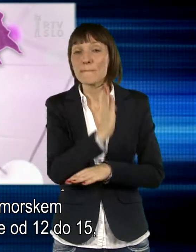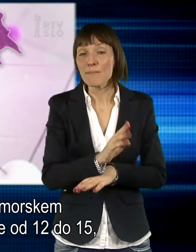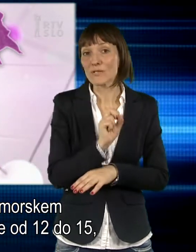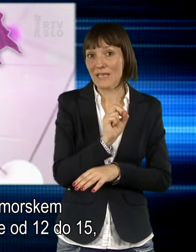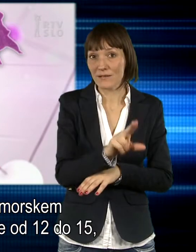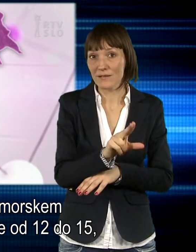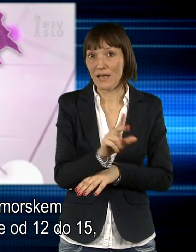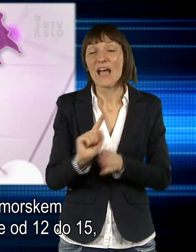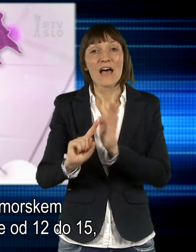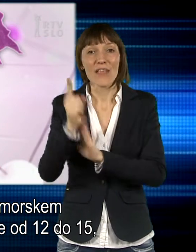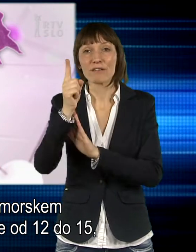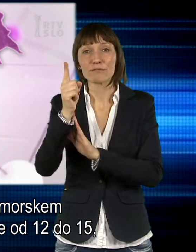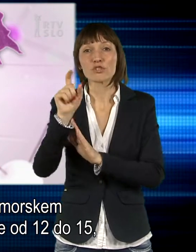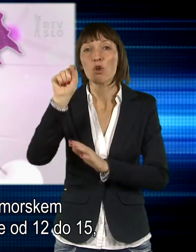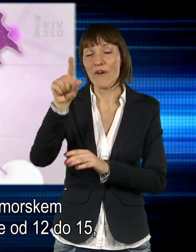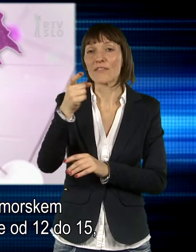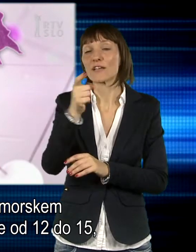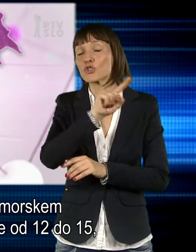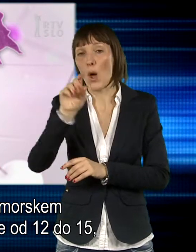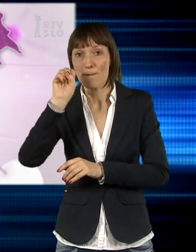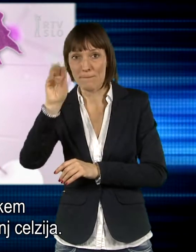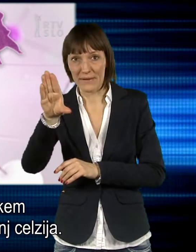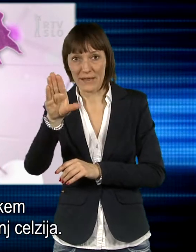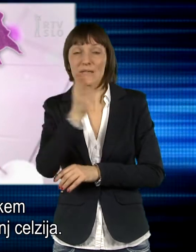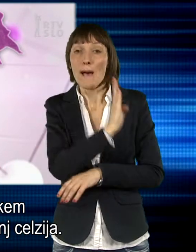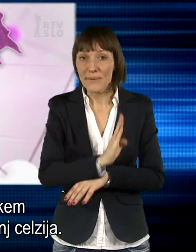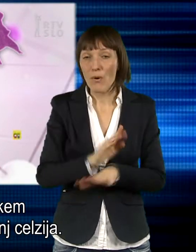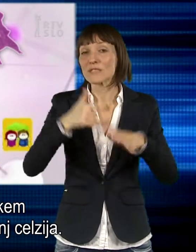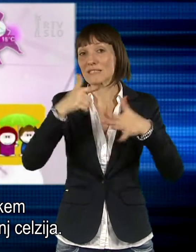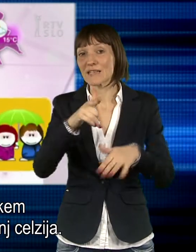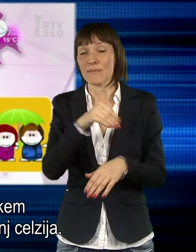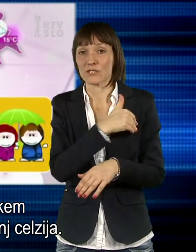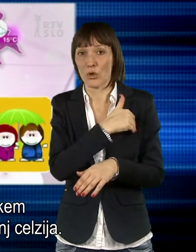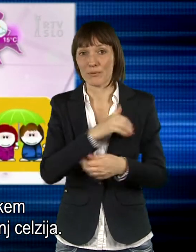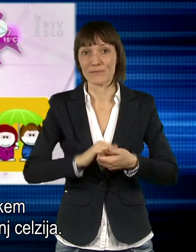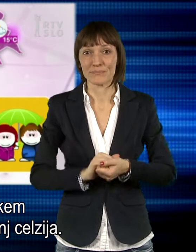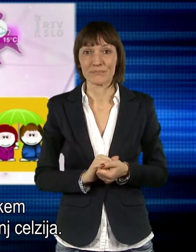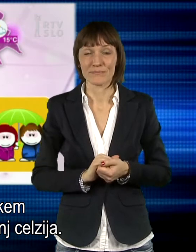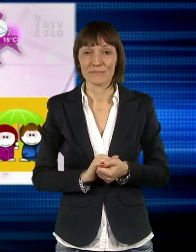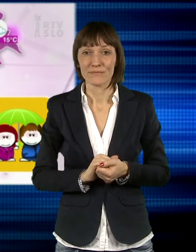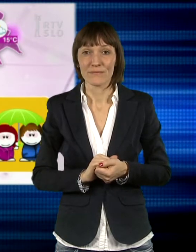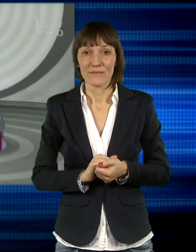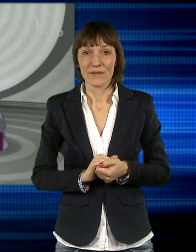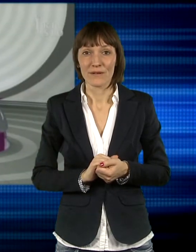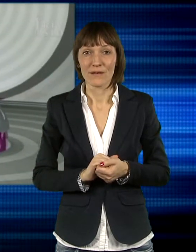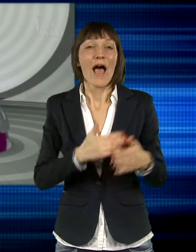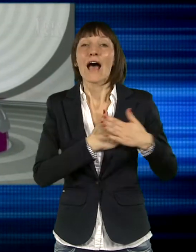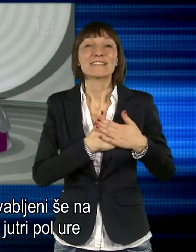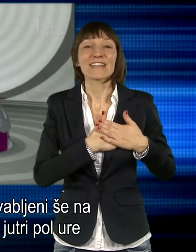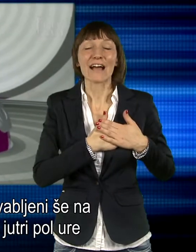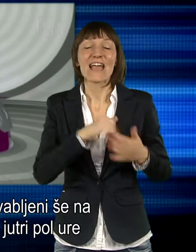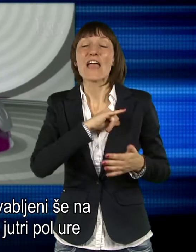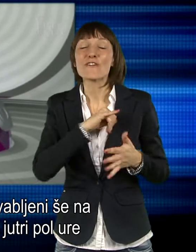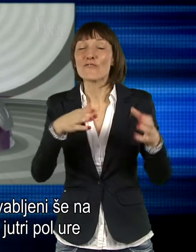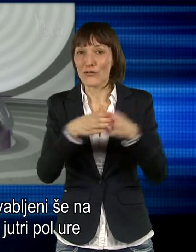na Primorskem do 13, najvišje dnevne od 12 do 15, na Primorskem do okoli 17 stopinj Celzija.